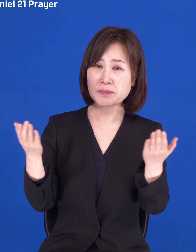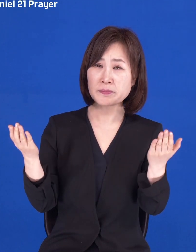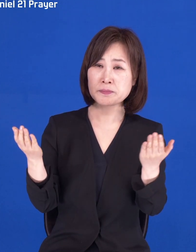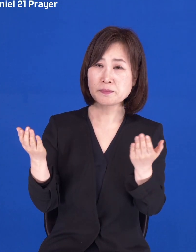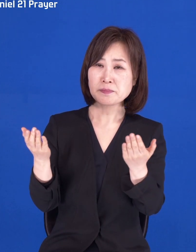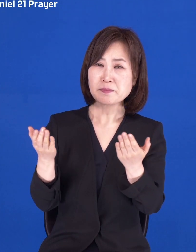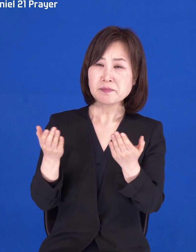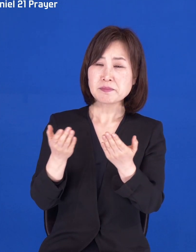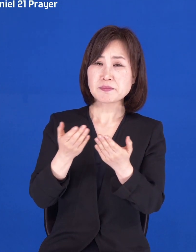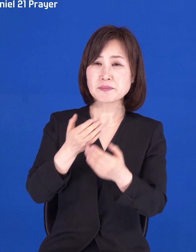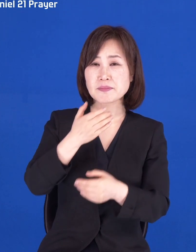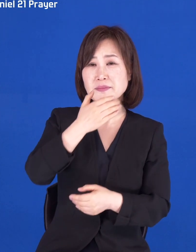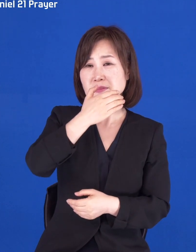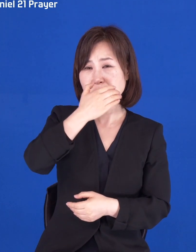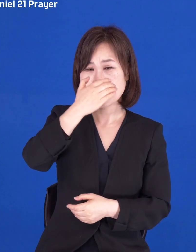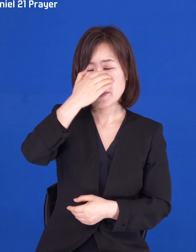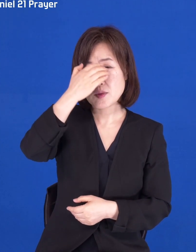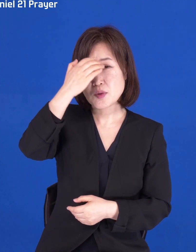지난